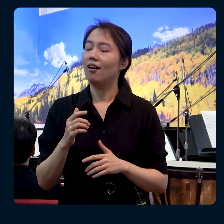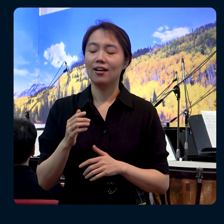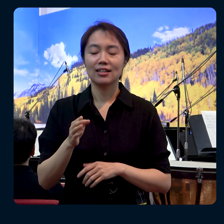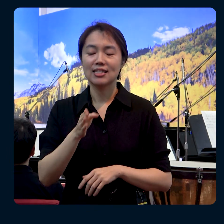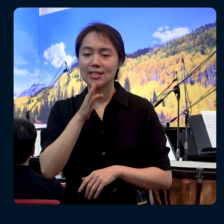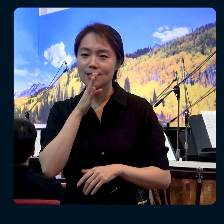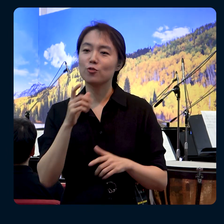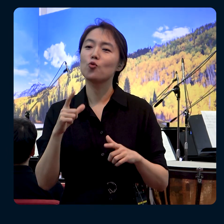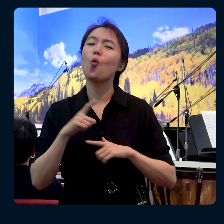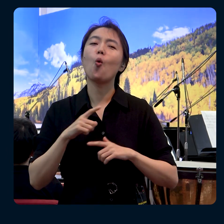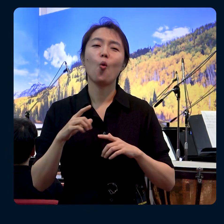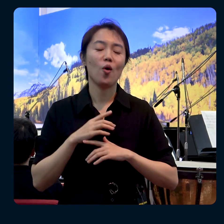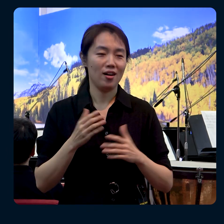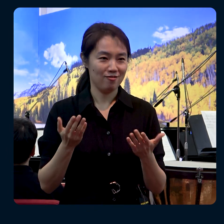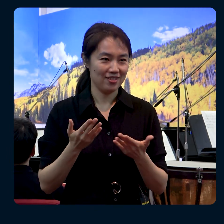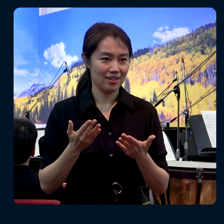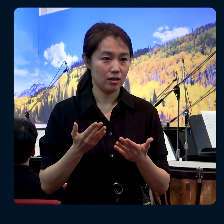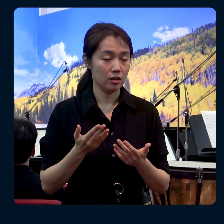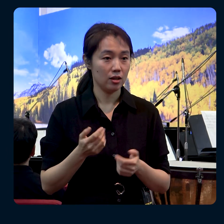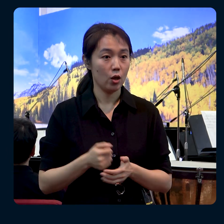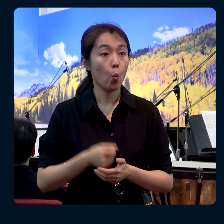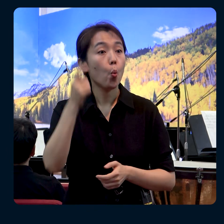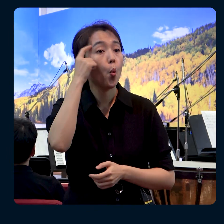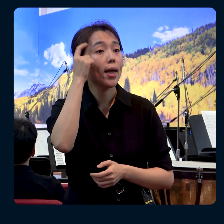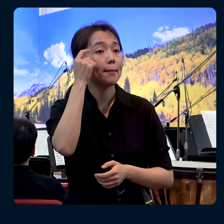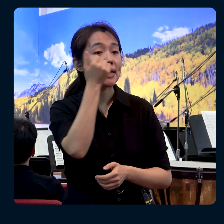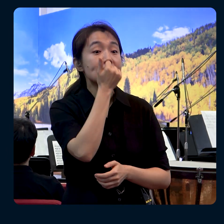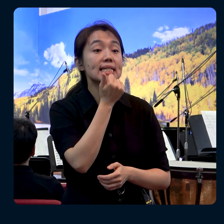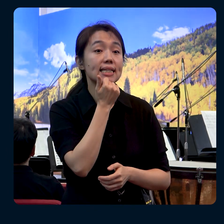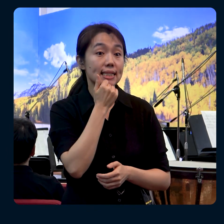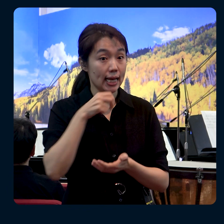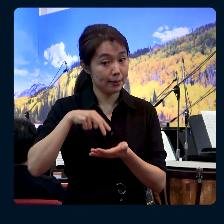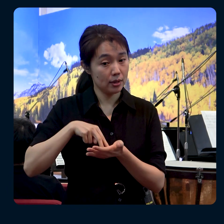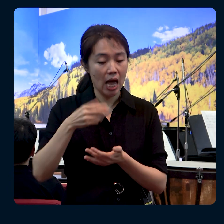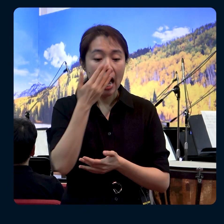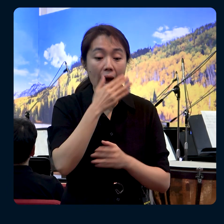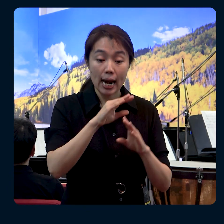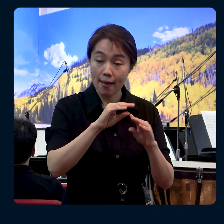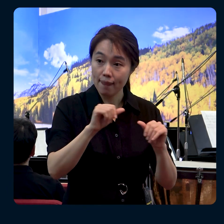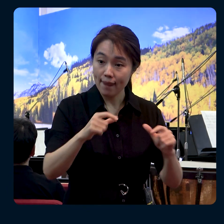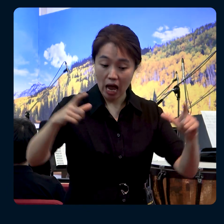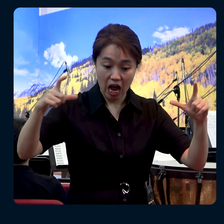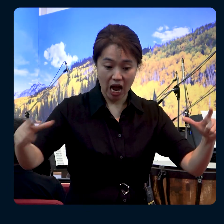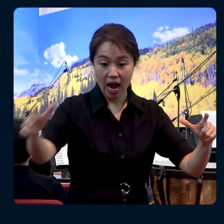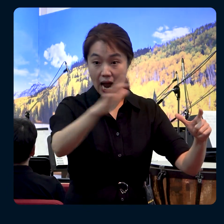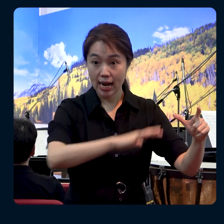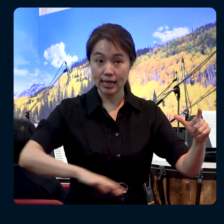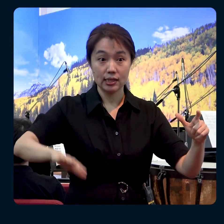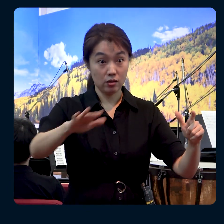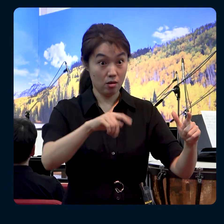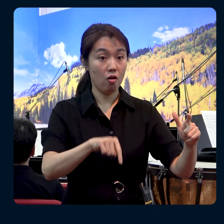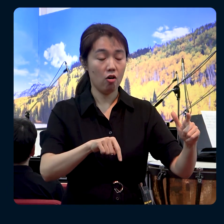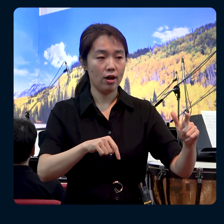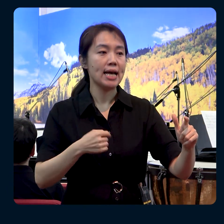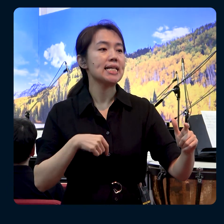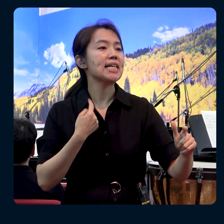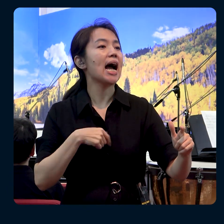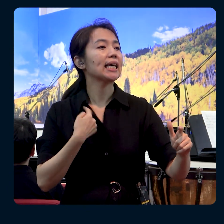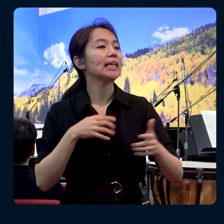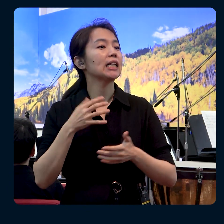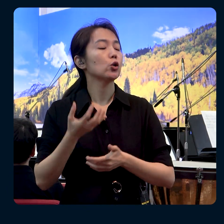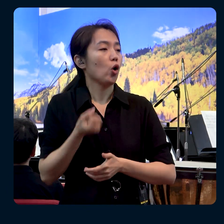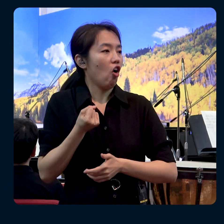그렇죠. 가나안 땅에서 제대로 된 땅을 자기 소유로 갖게 된 최초의 사건입니다.